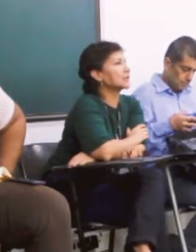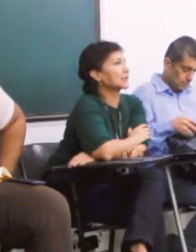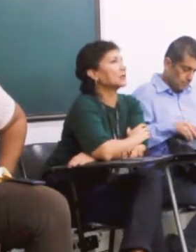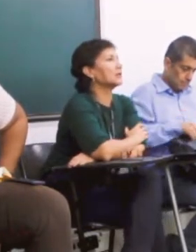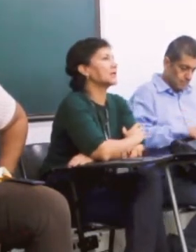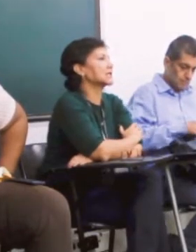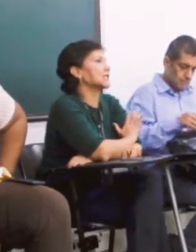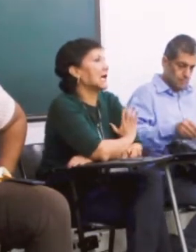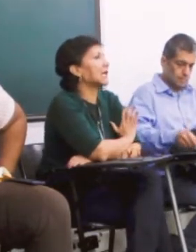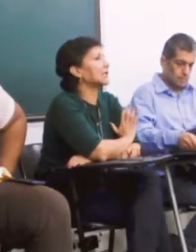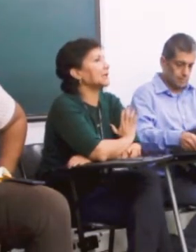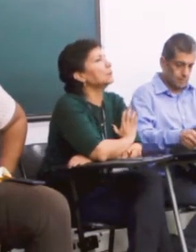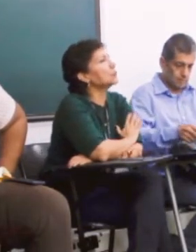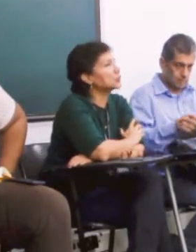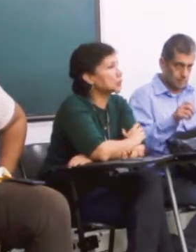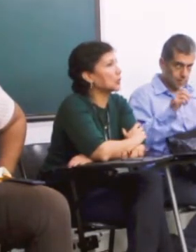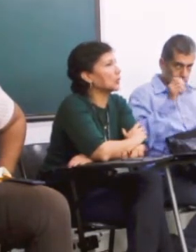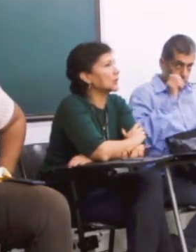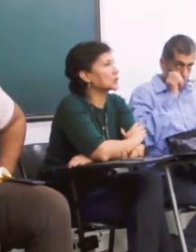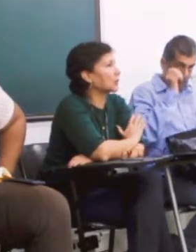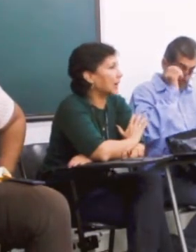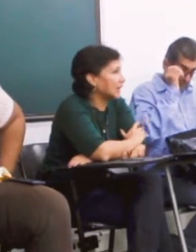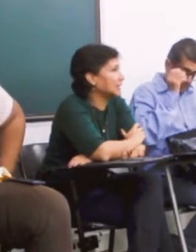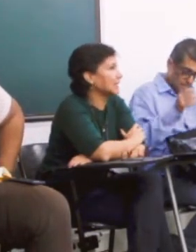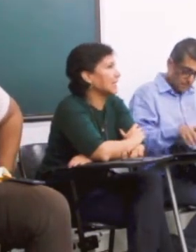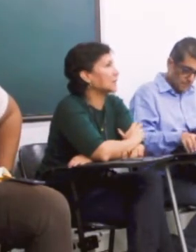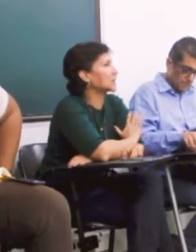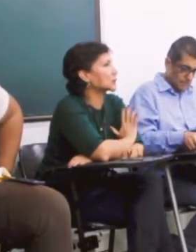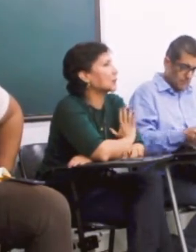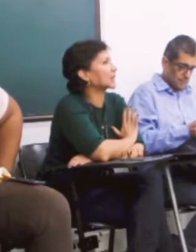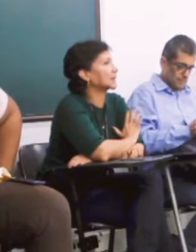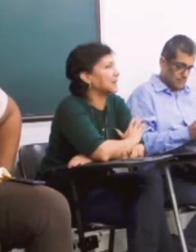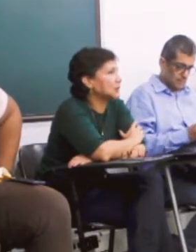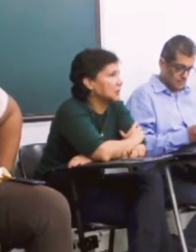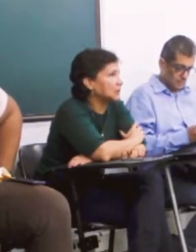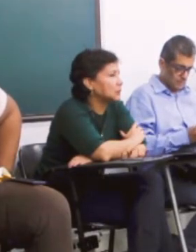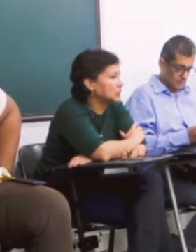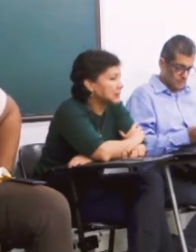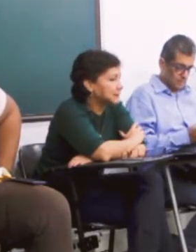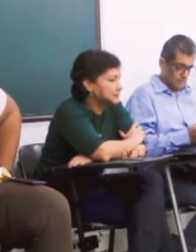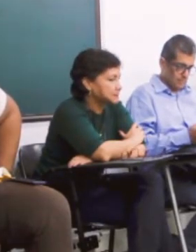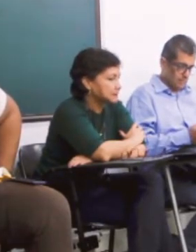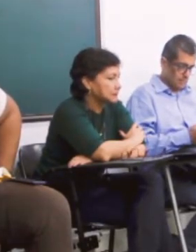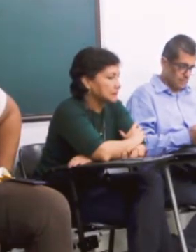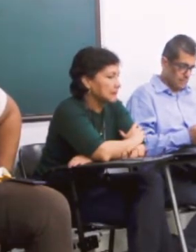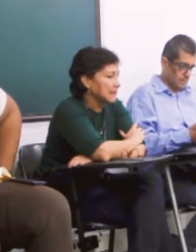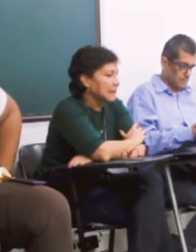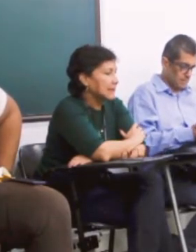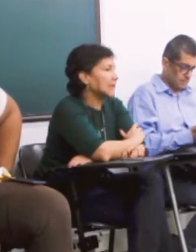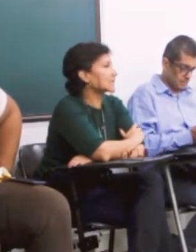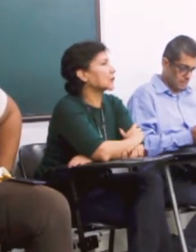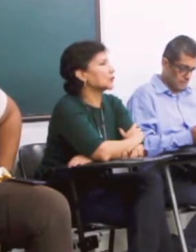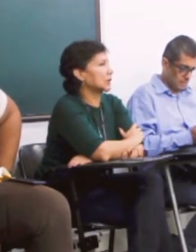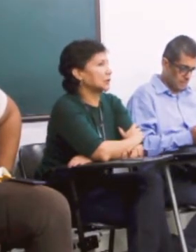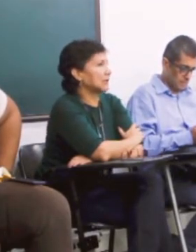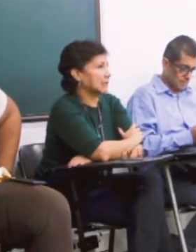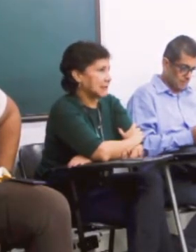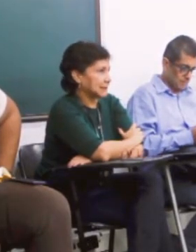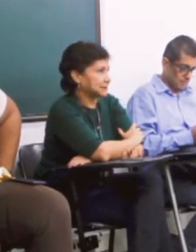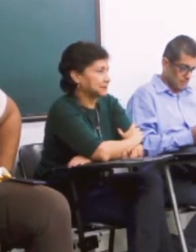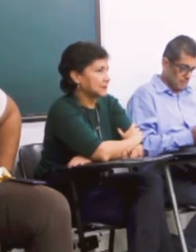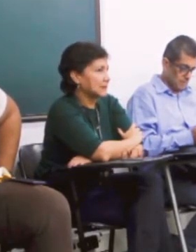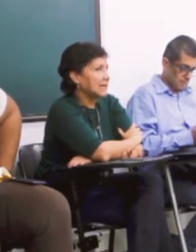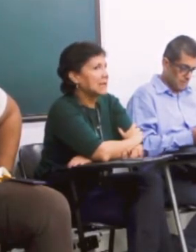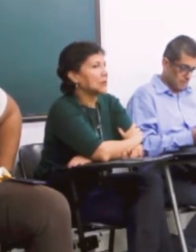toda nuestra universidad y mucho nuestro país y nuestro departamento de Antioquia, y es el concepto de